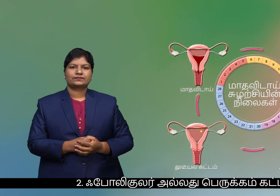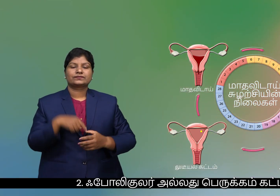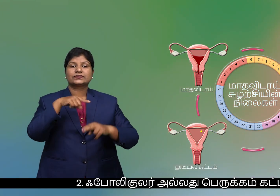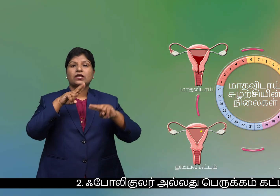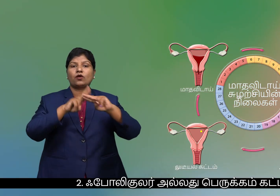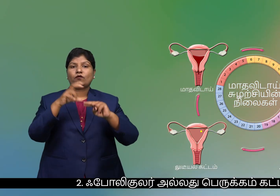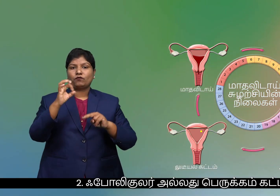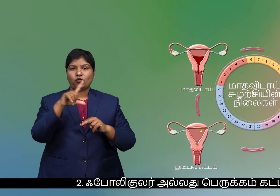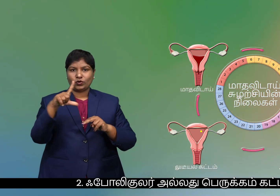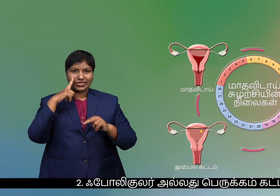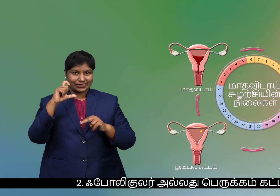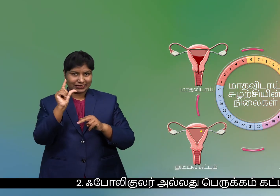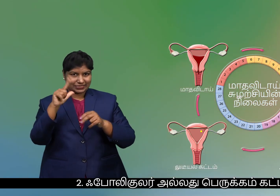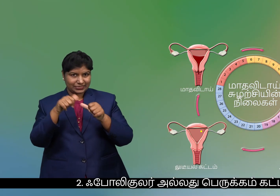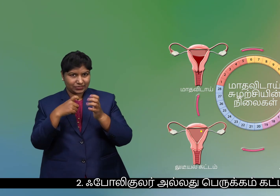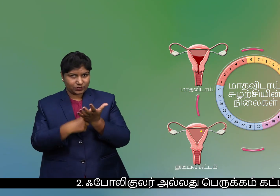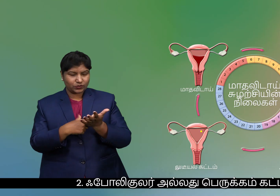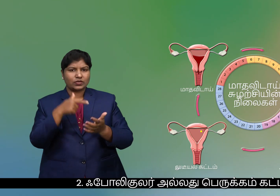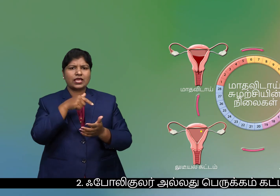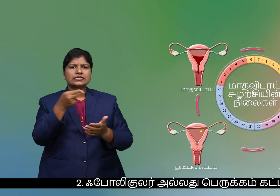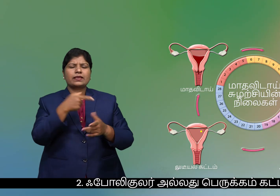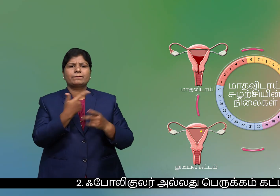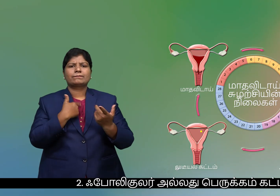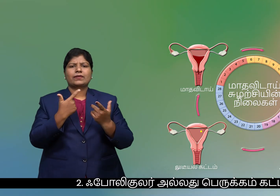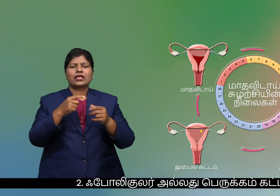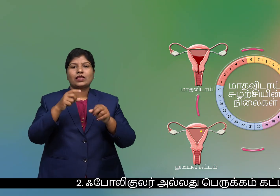2. ஃபாலிகுலர் அல்லது பெருக்கம் கட்டம்.